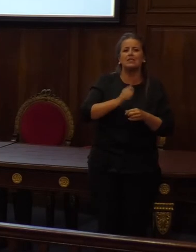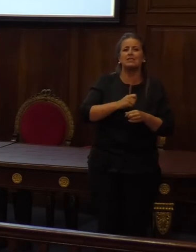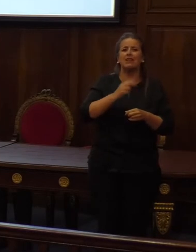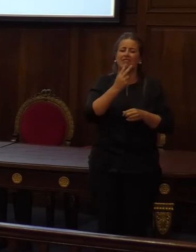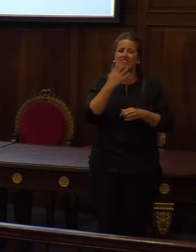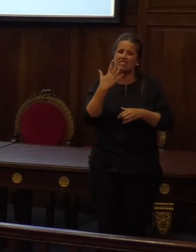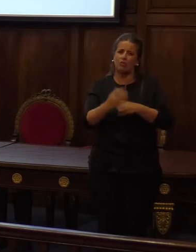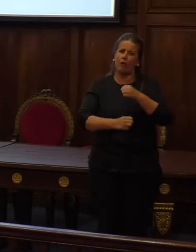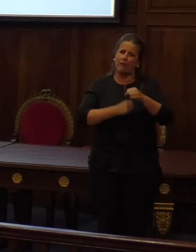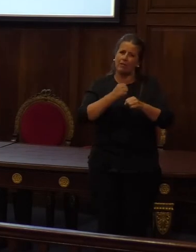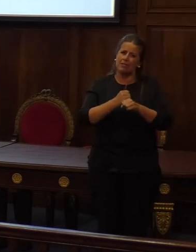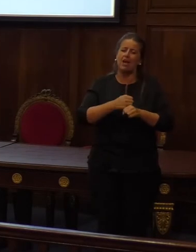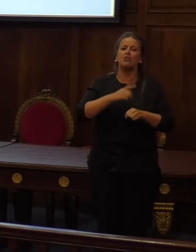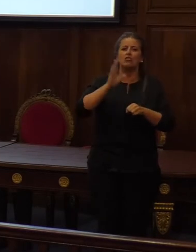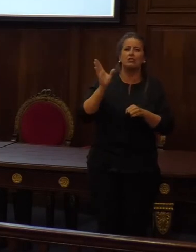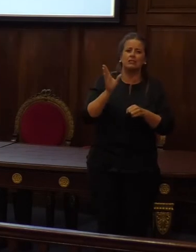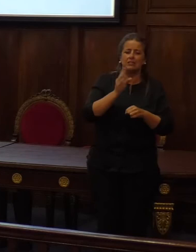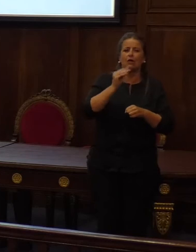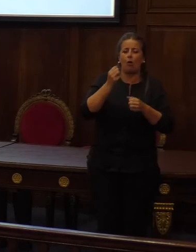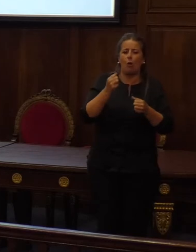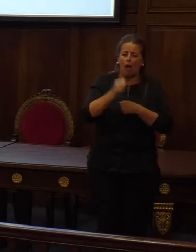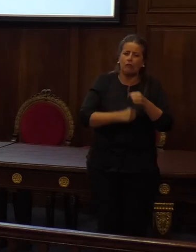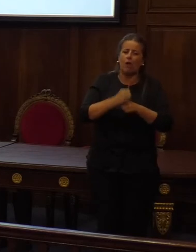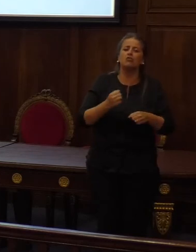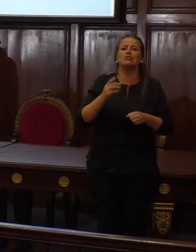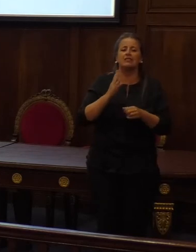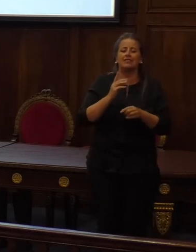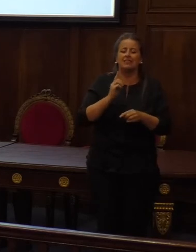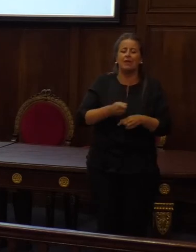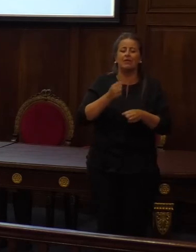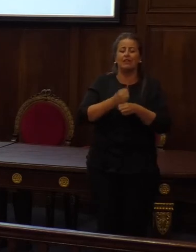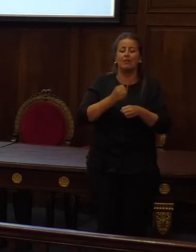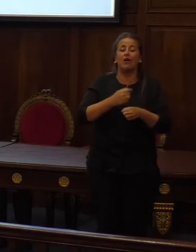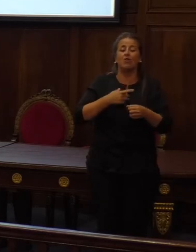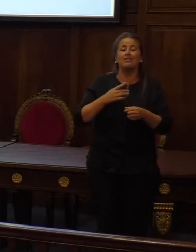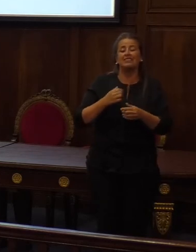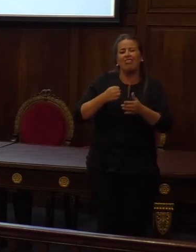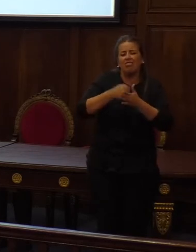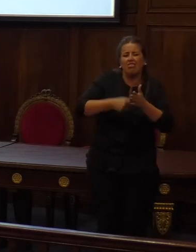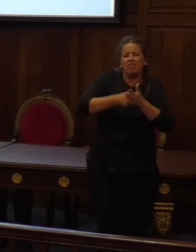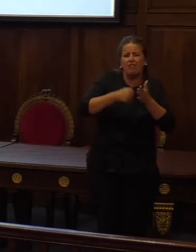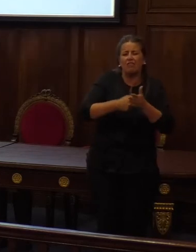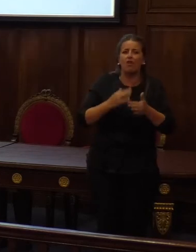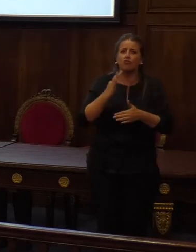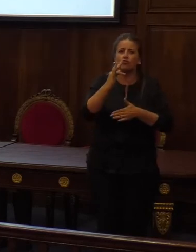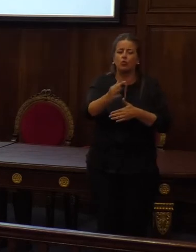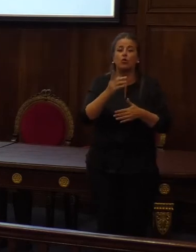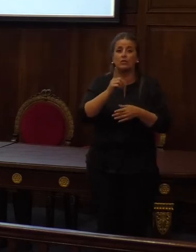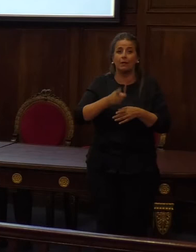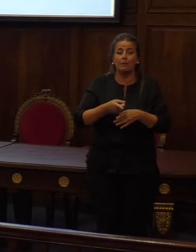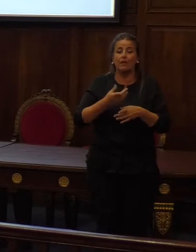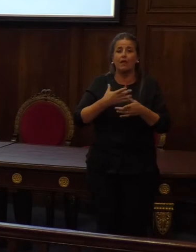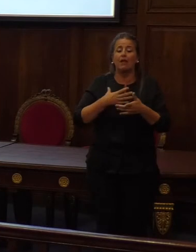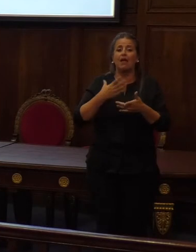Sin lugar a dudas, es motivo de celebración, pero al mismo tiempo de desafíos futuros en los que siempre estaremos dispuestos